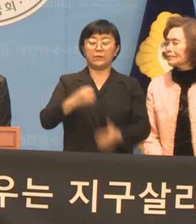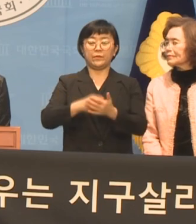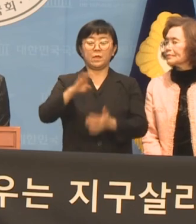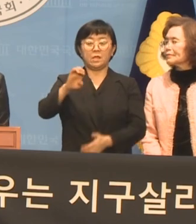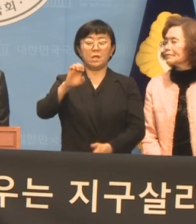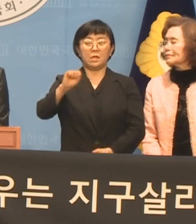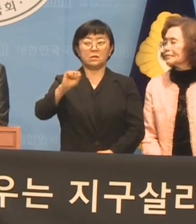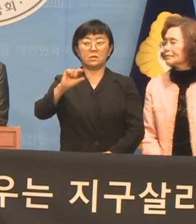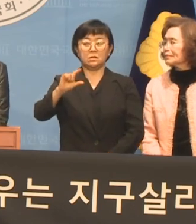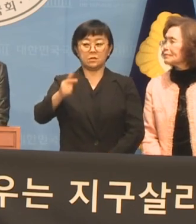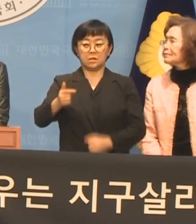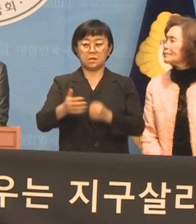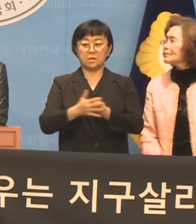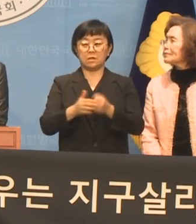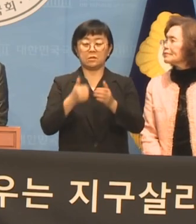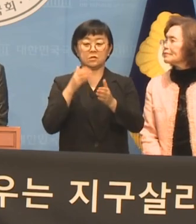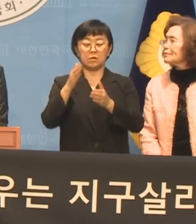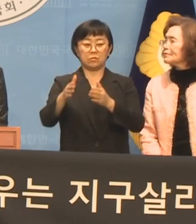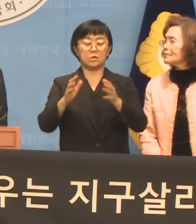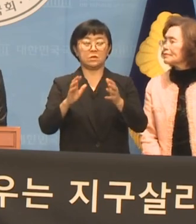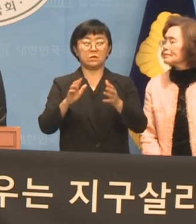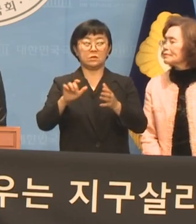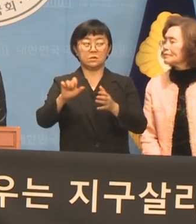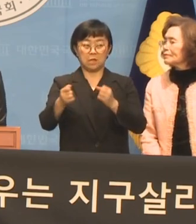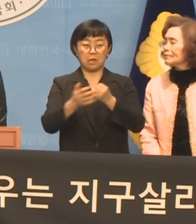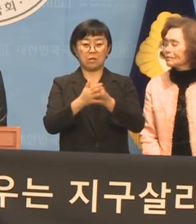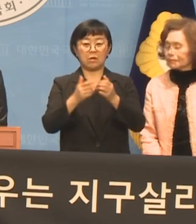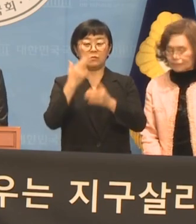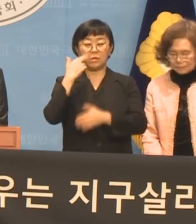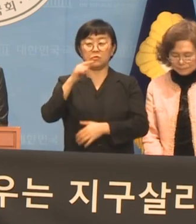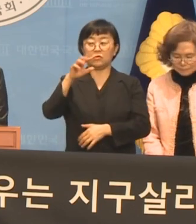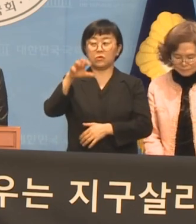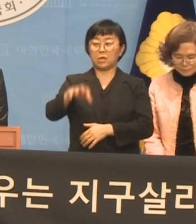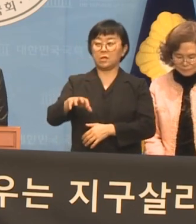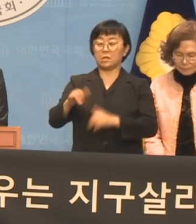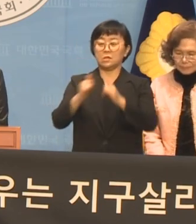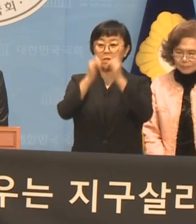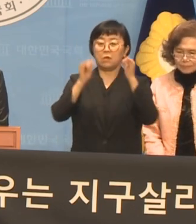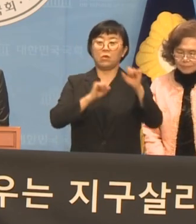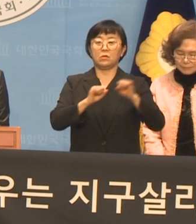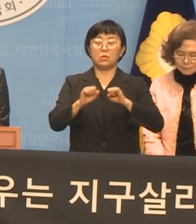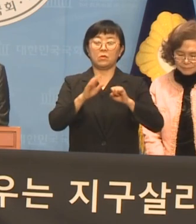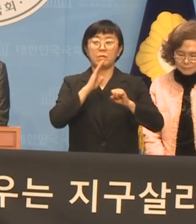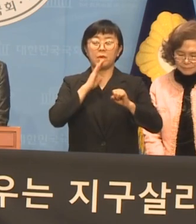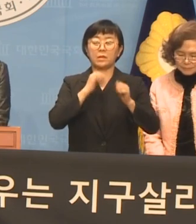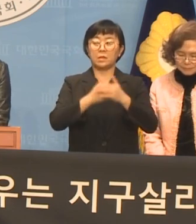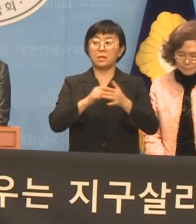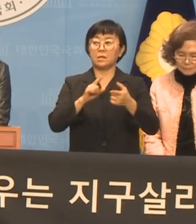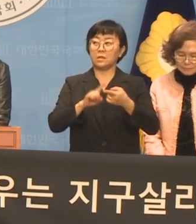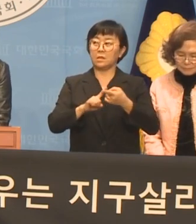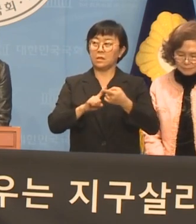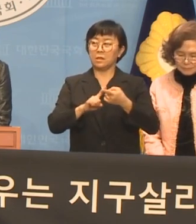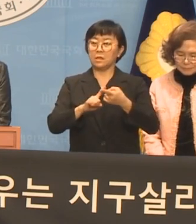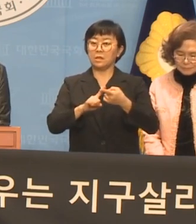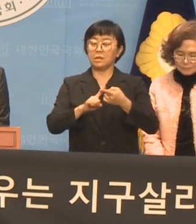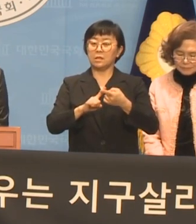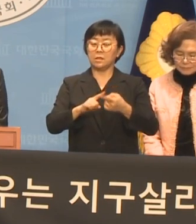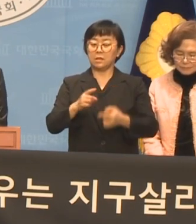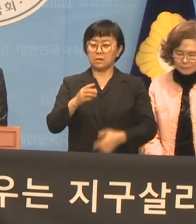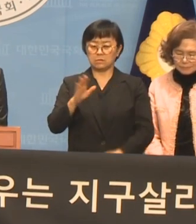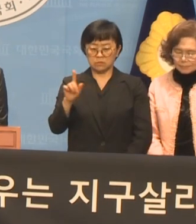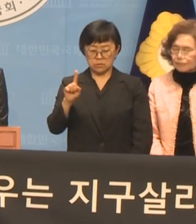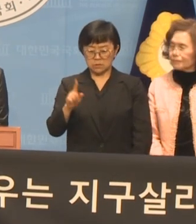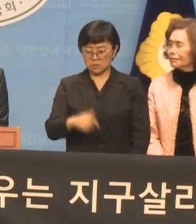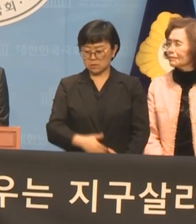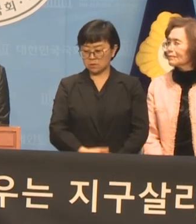ESG 전문 채널 시민 포커스 소향화, 미국에서 사회운동가이자 MZ세대 라윤,